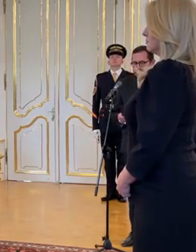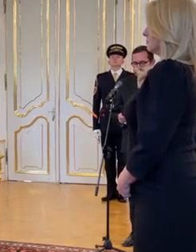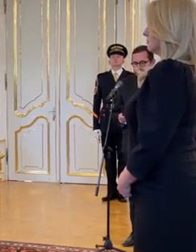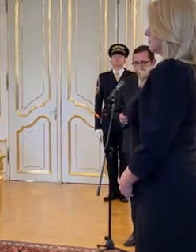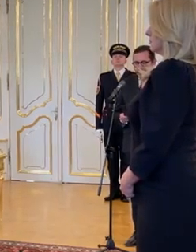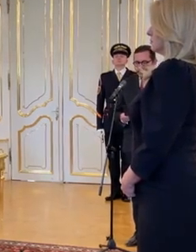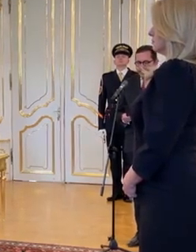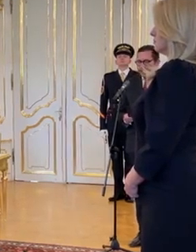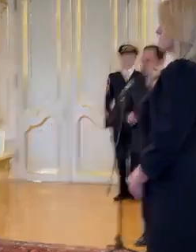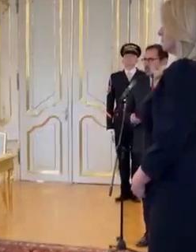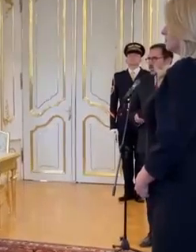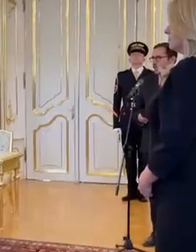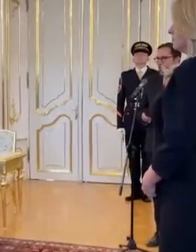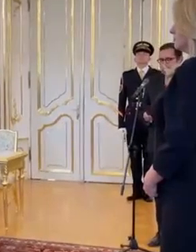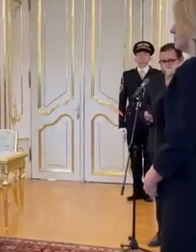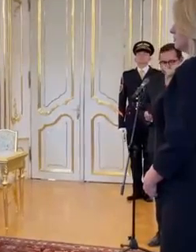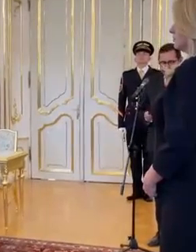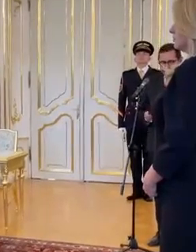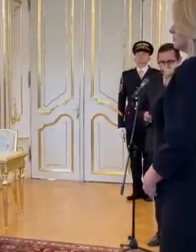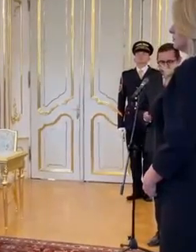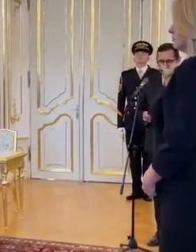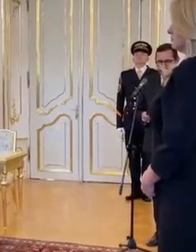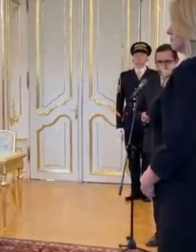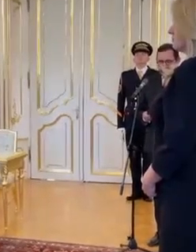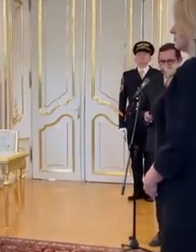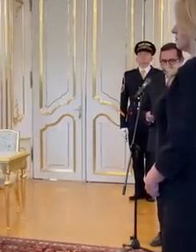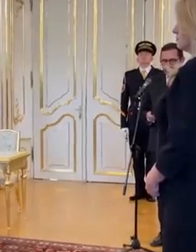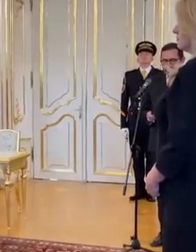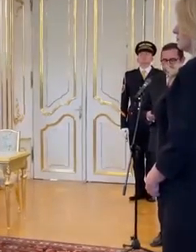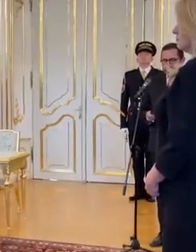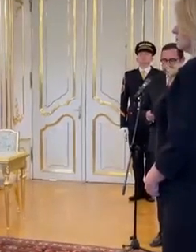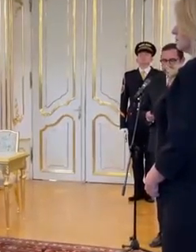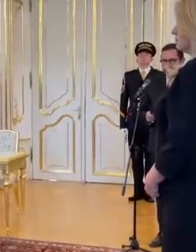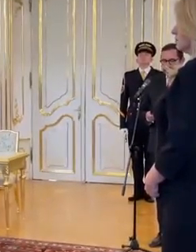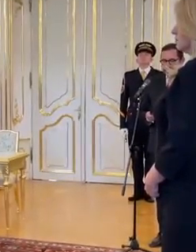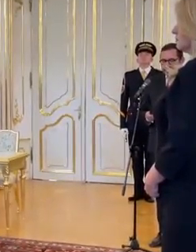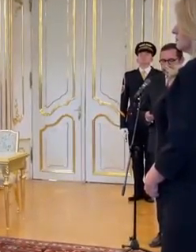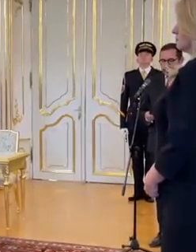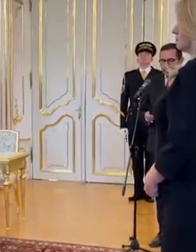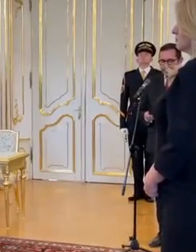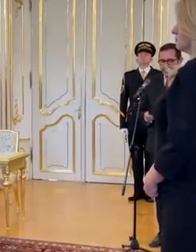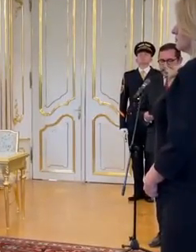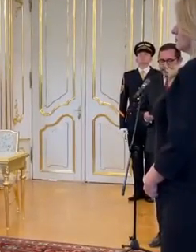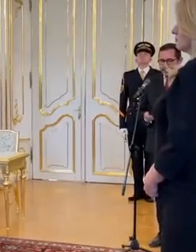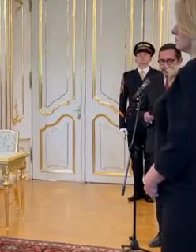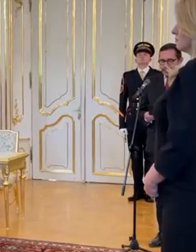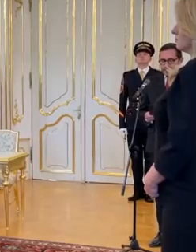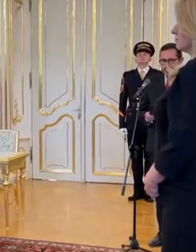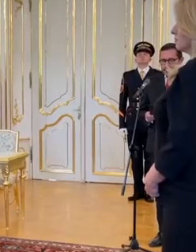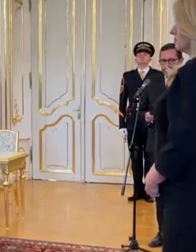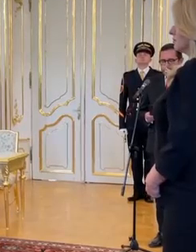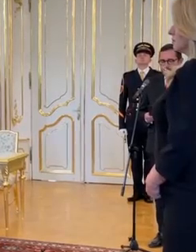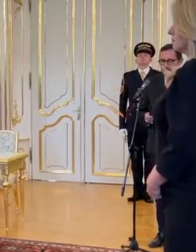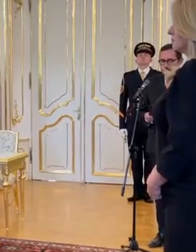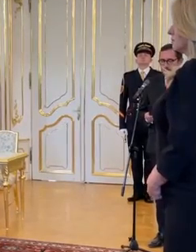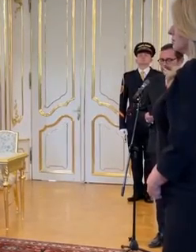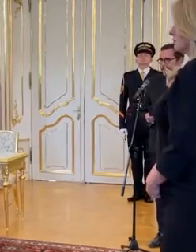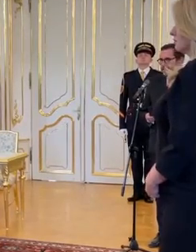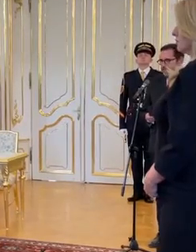podal Richard Sulík 31. augusta 2022 demisiu na funkciu podpredsedu vlády Slovenskej